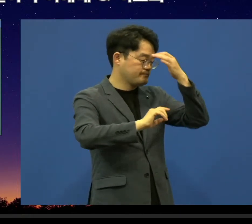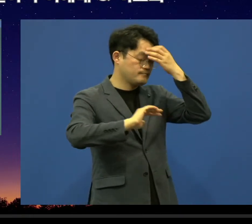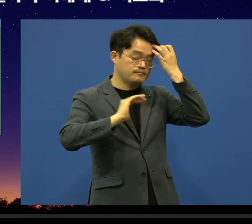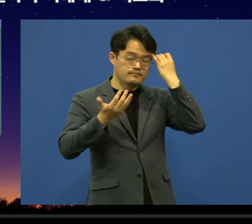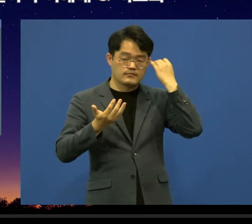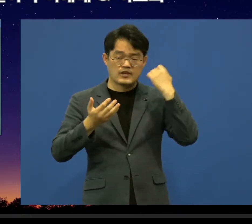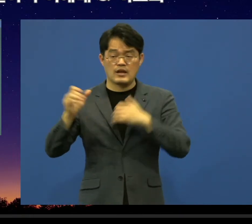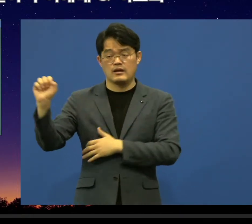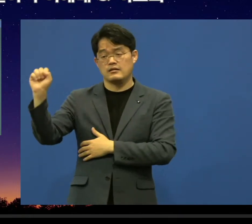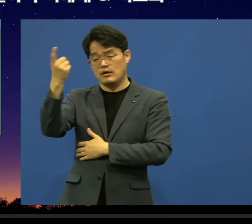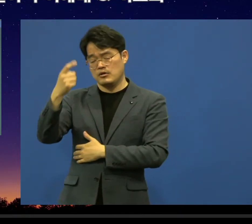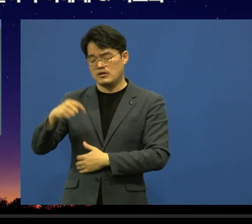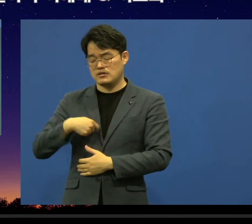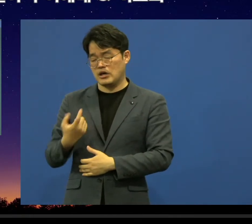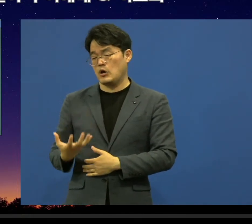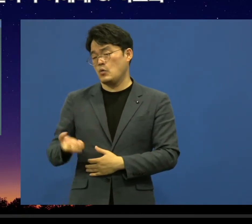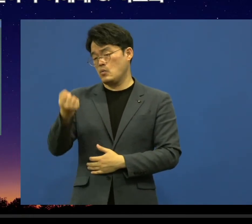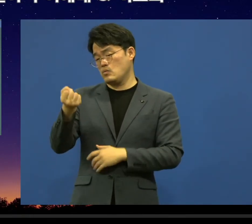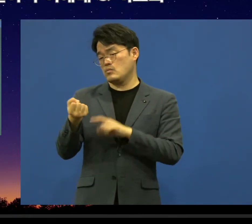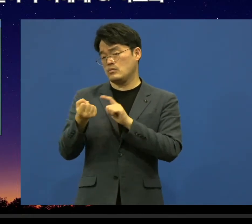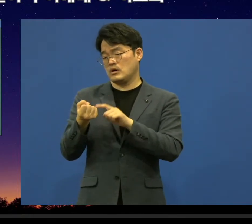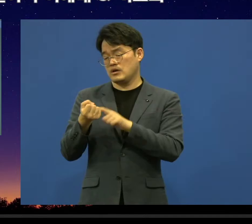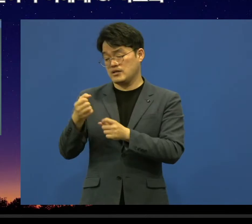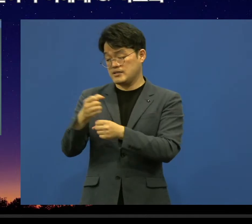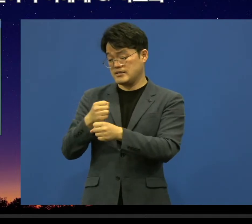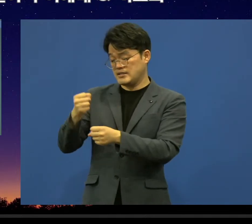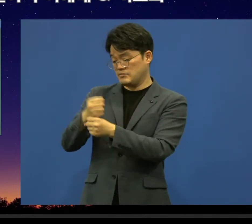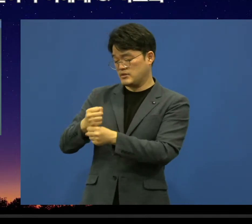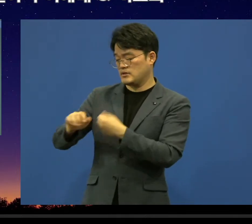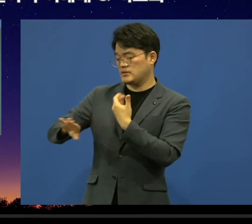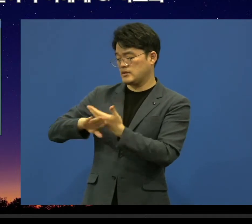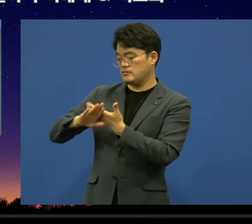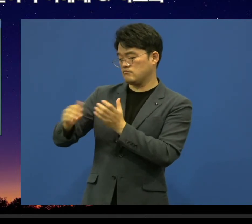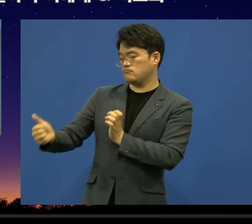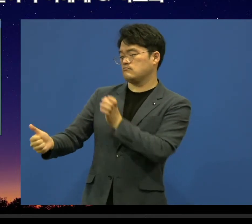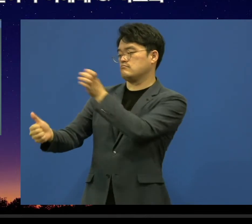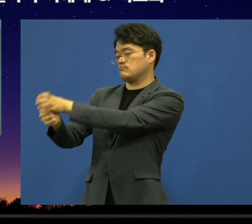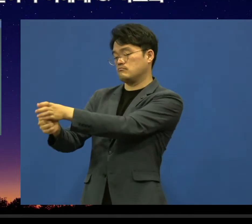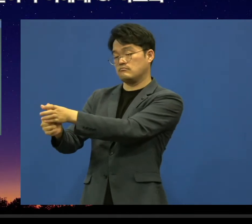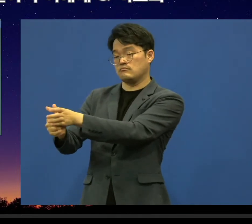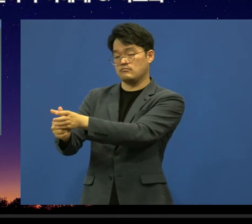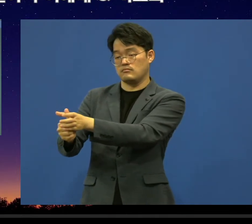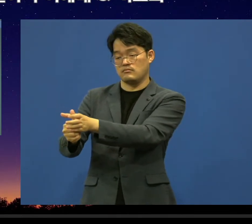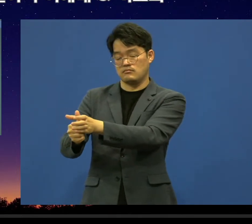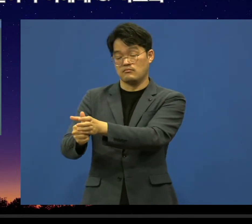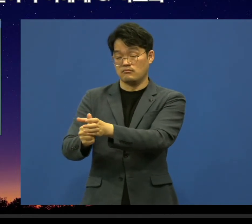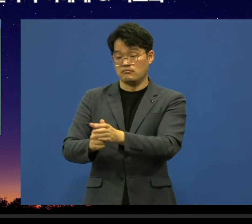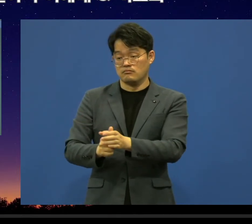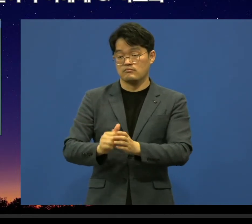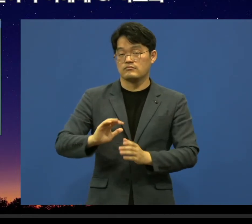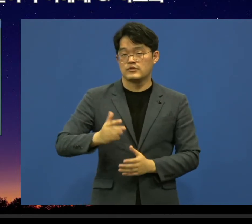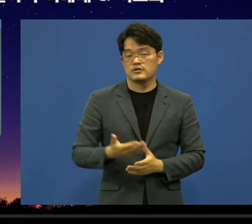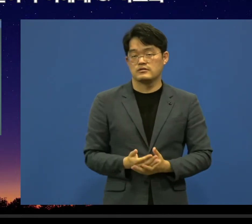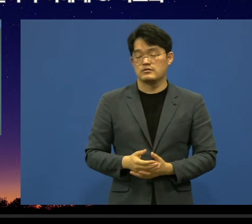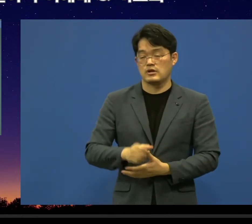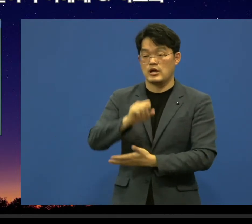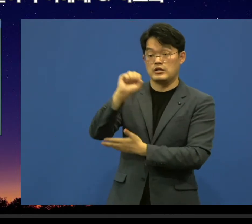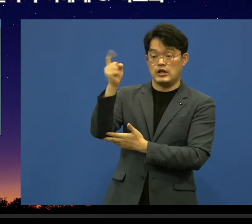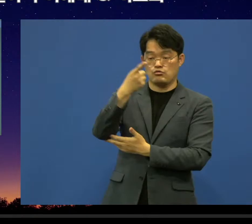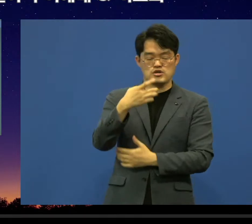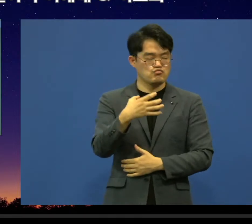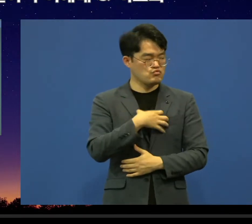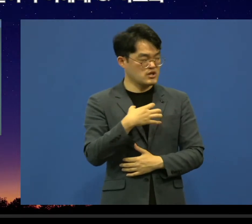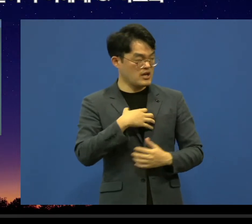있던 짐을 다른 사람에게 넘겨줍니다. 이 순간이 여러분 얼마나 멋진지 모릅니다. 다윗이 위기를